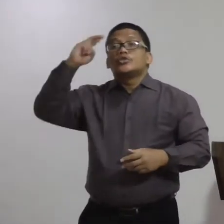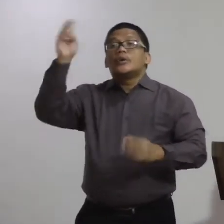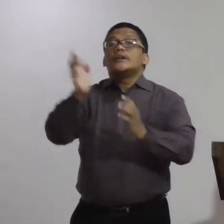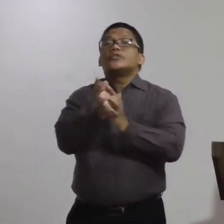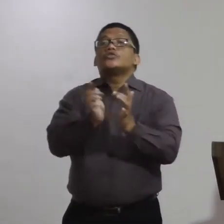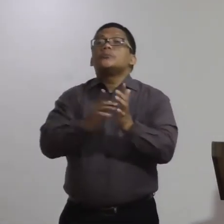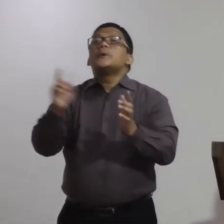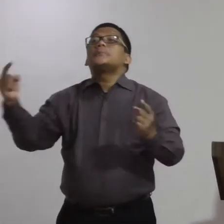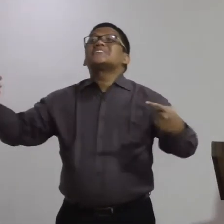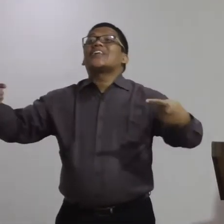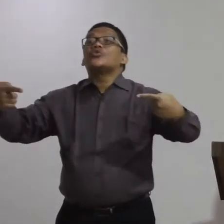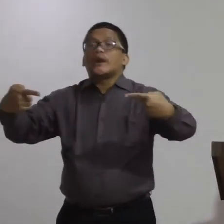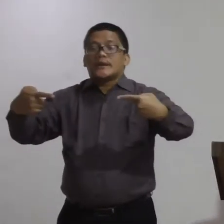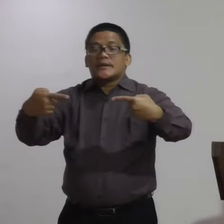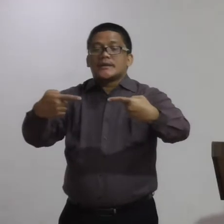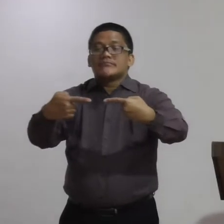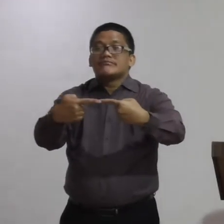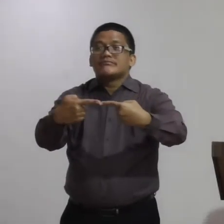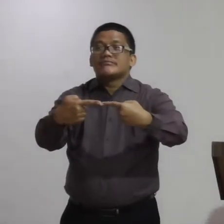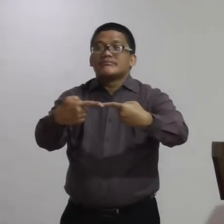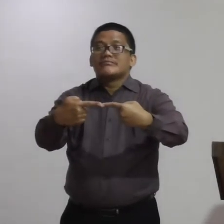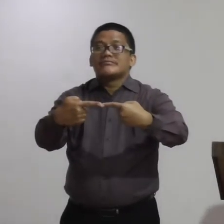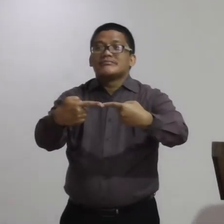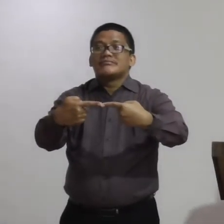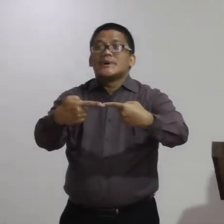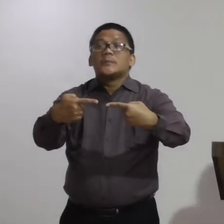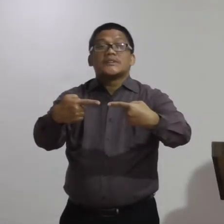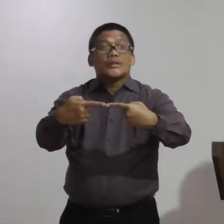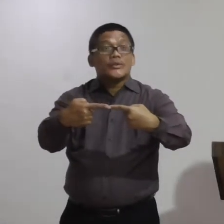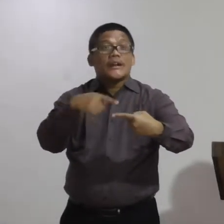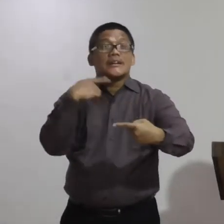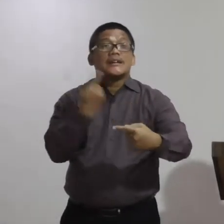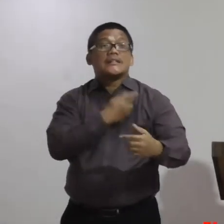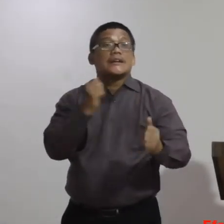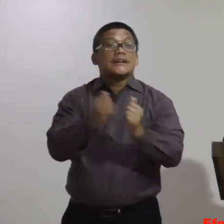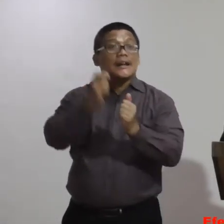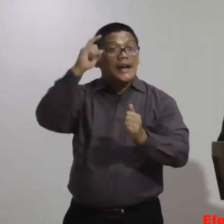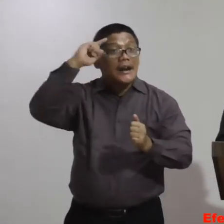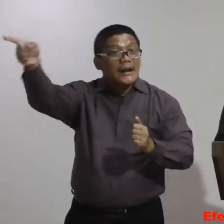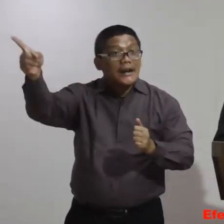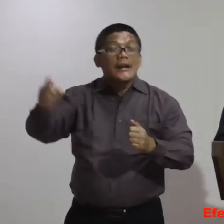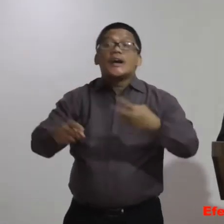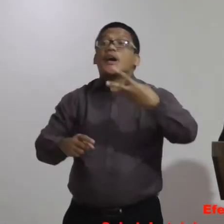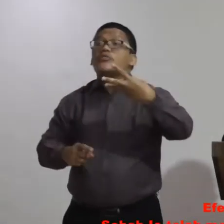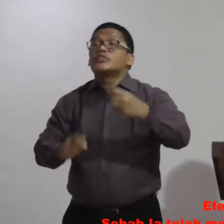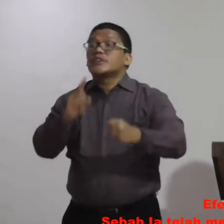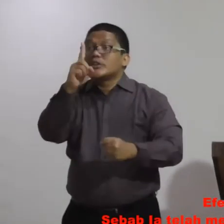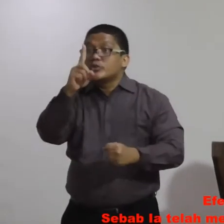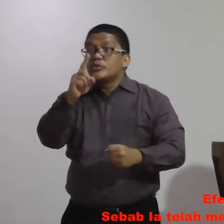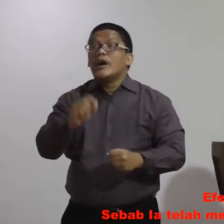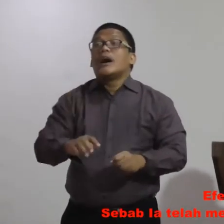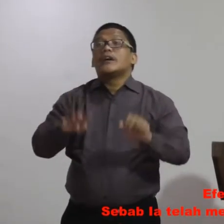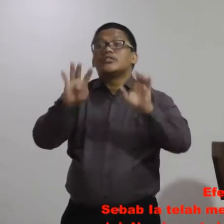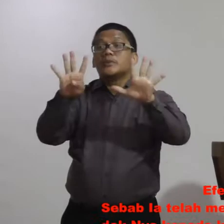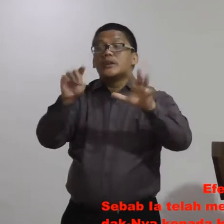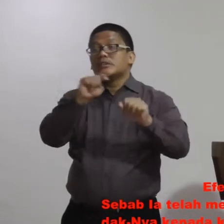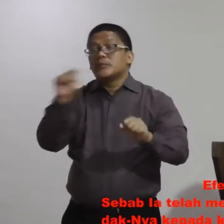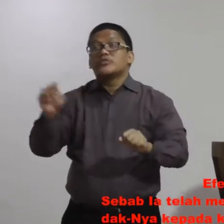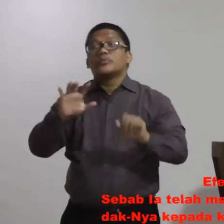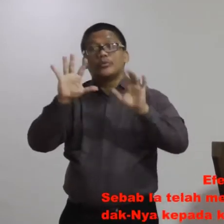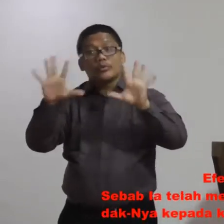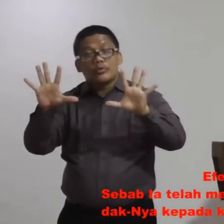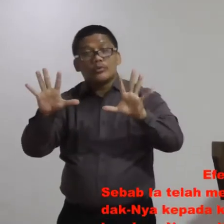kita. Nanti bisa dibaca di dalam Efesus pasal 1 ayat 9 sampai 10, ya. Efesus 1 ayat 9 sampai